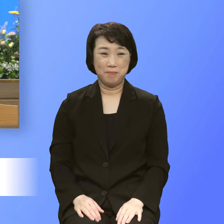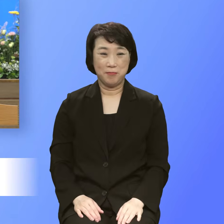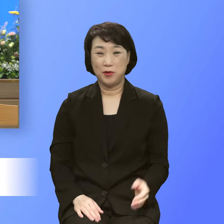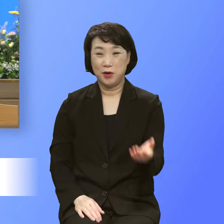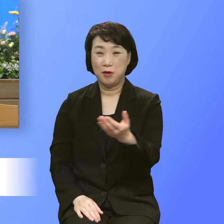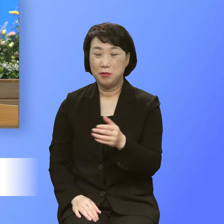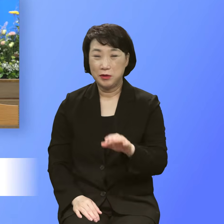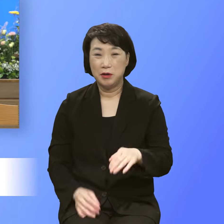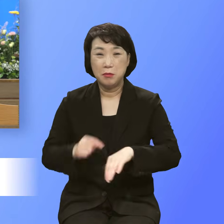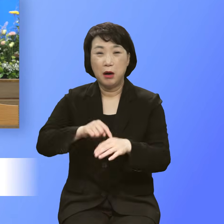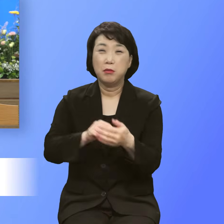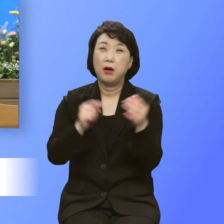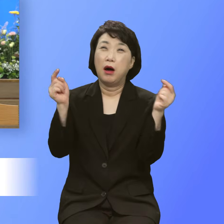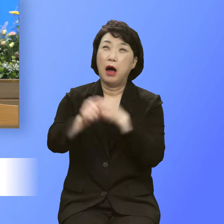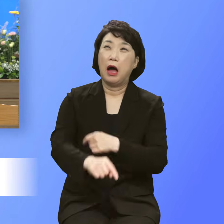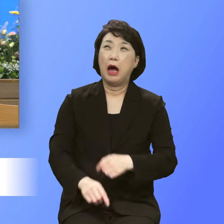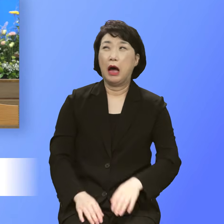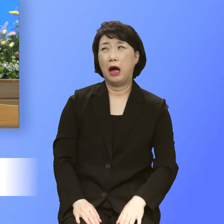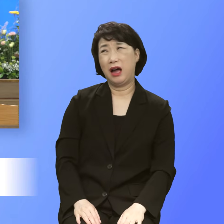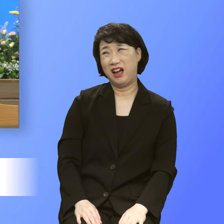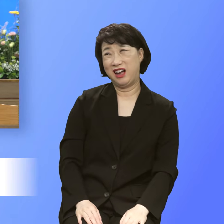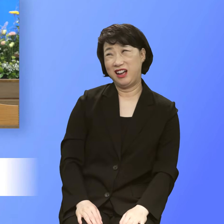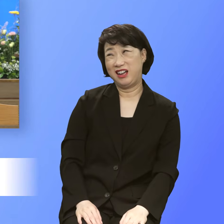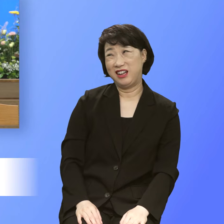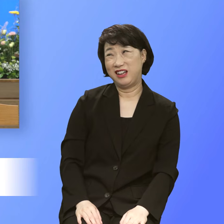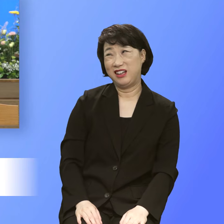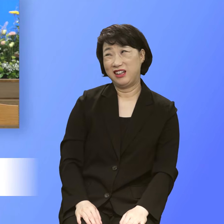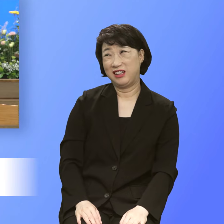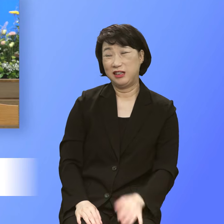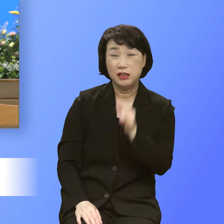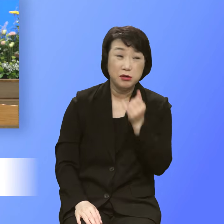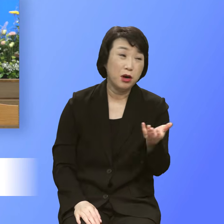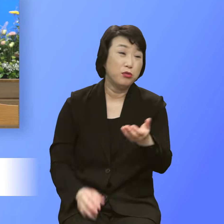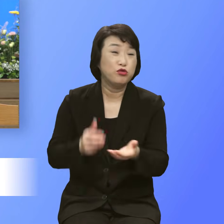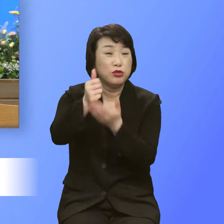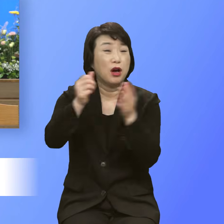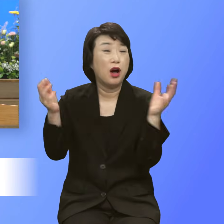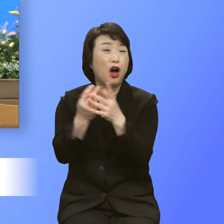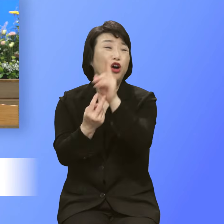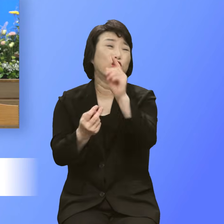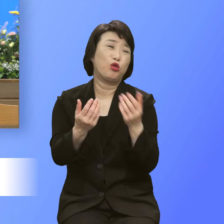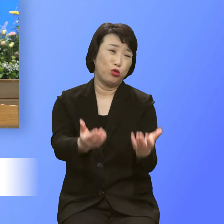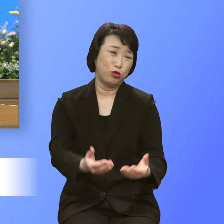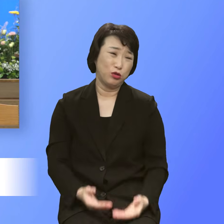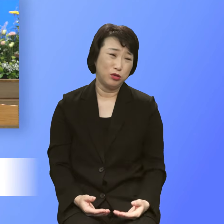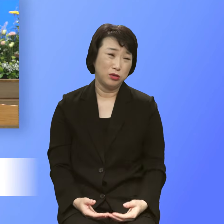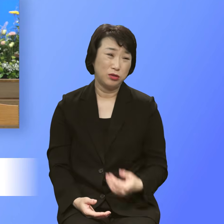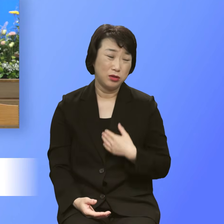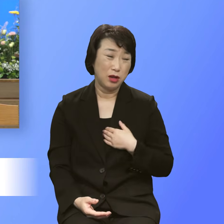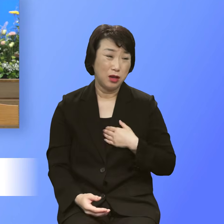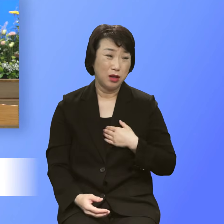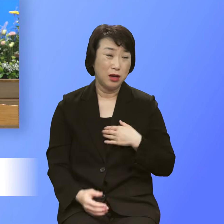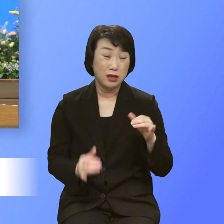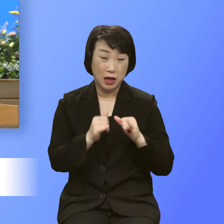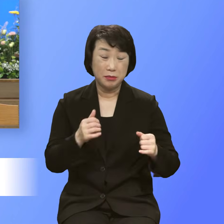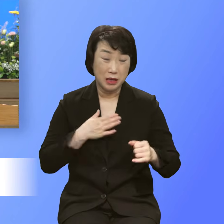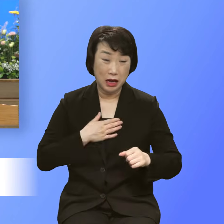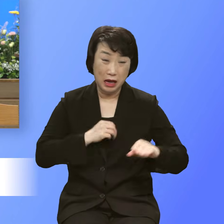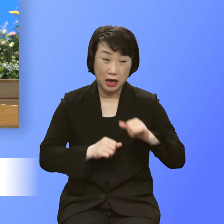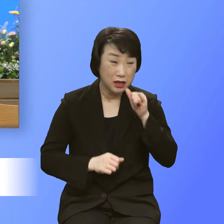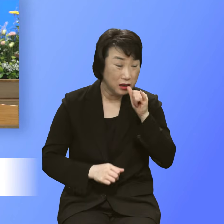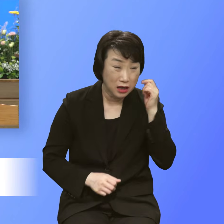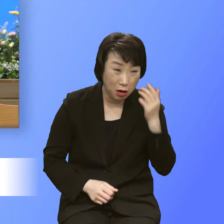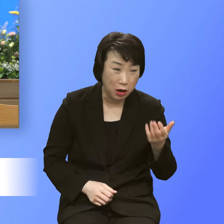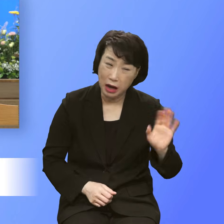근데 이 심정 몰라주면 주님과 어떻게 하나 되겠어요. 이게 내가 하는 일이요. 날 쓰시는